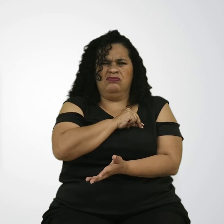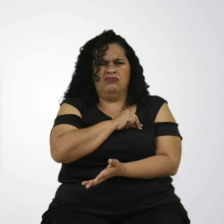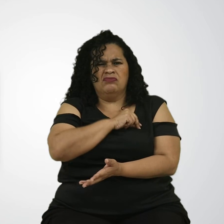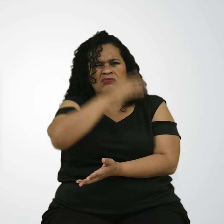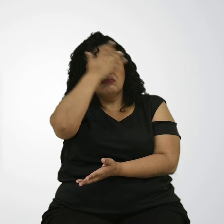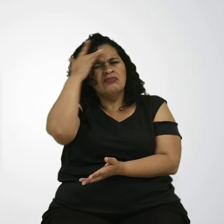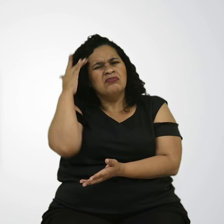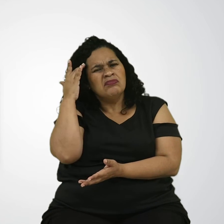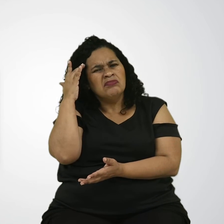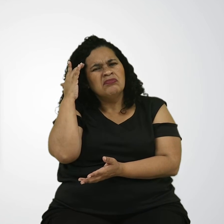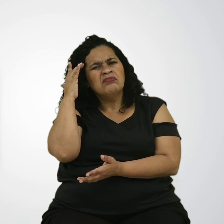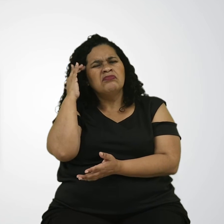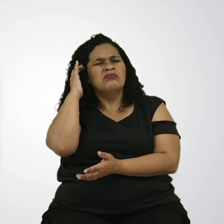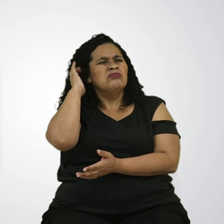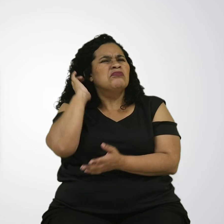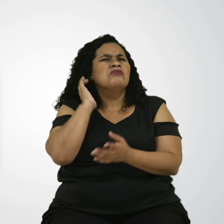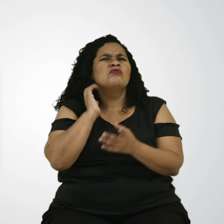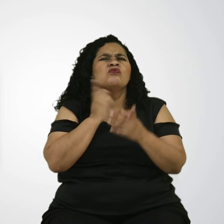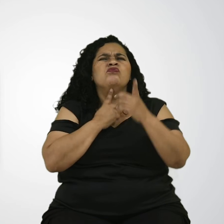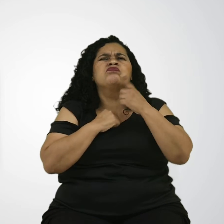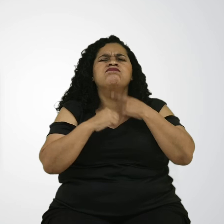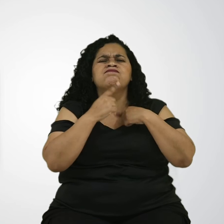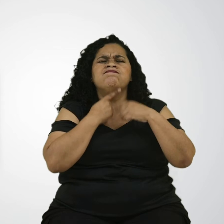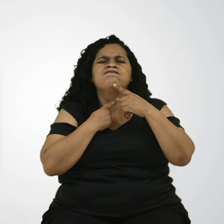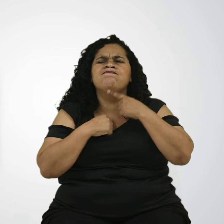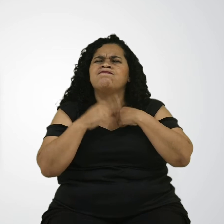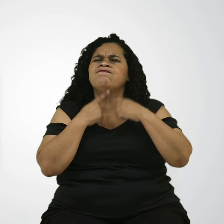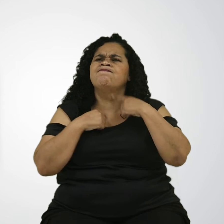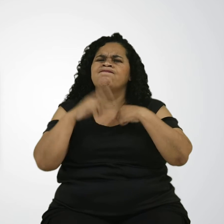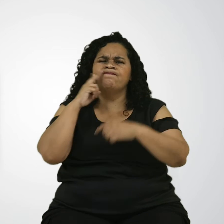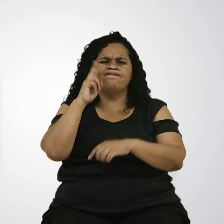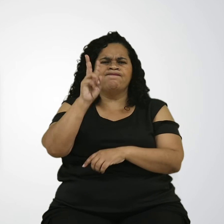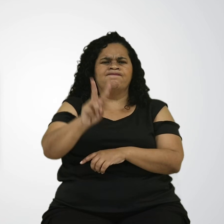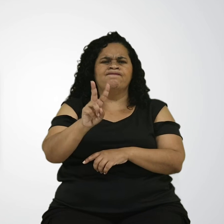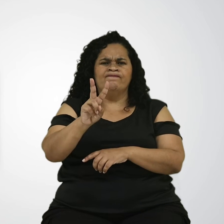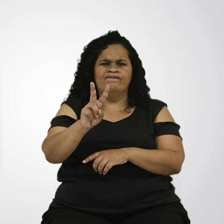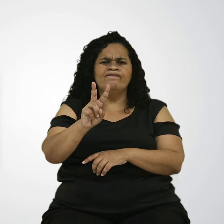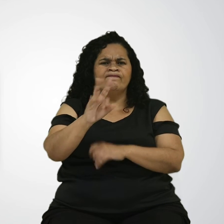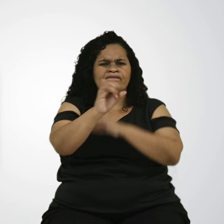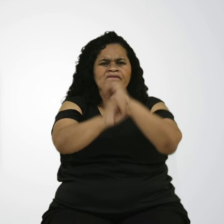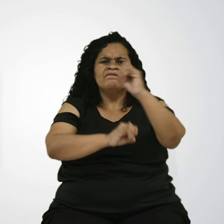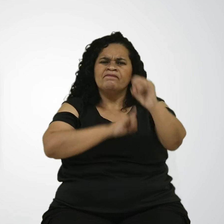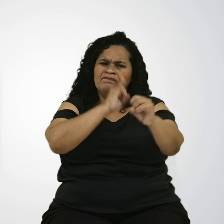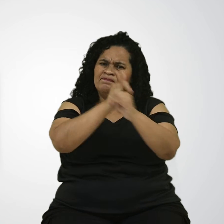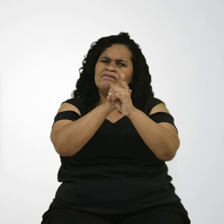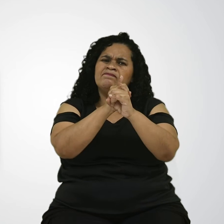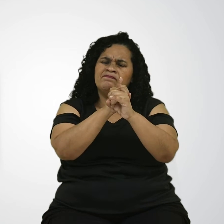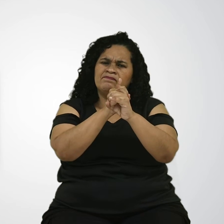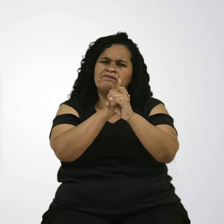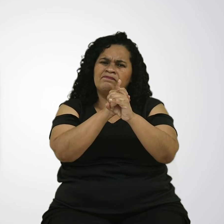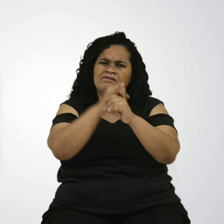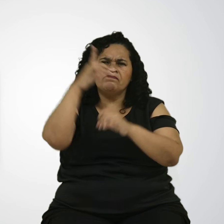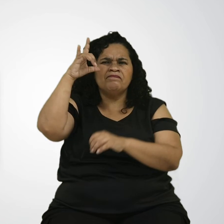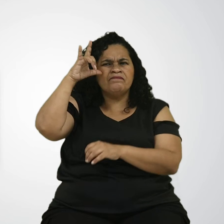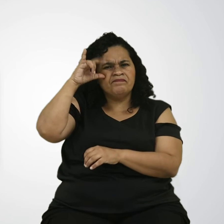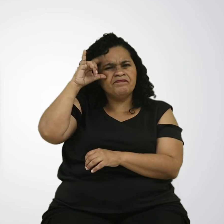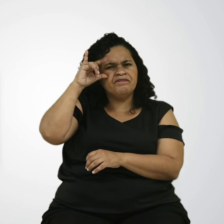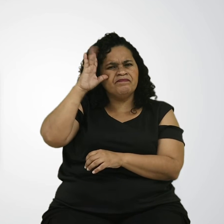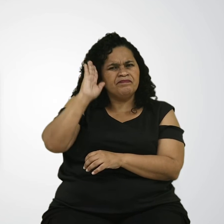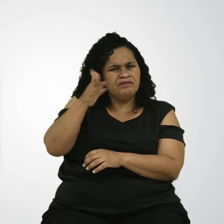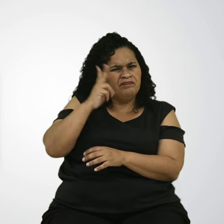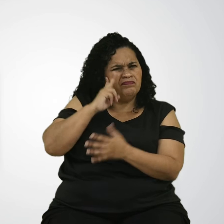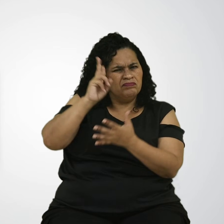ali obcecadas por esses influencers, né, de internet, será que eles já leram tudo sobre filho na